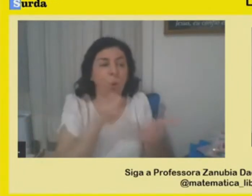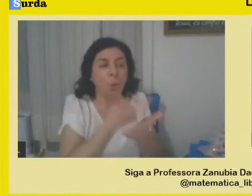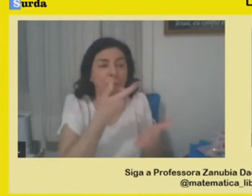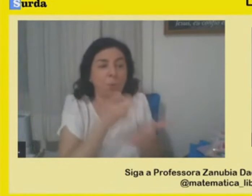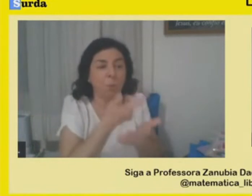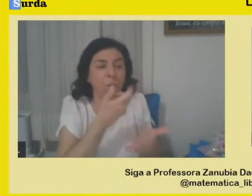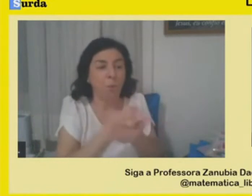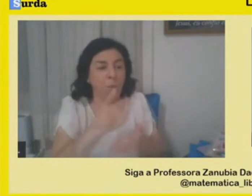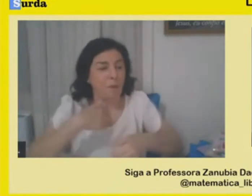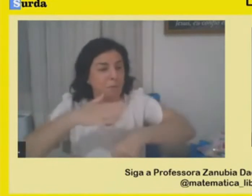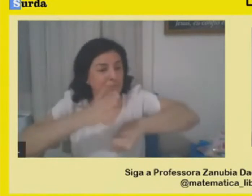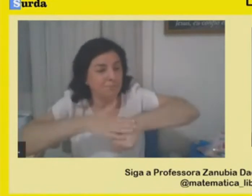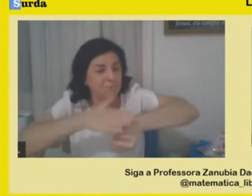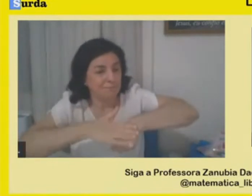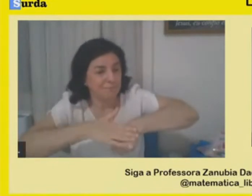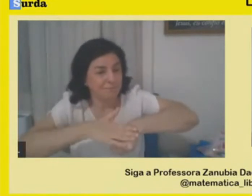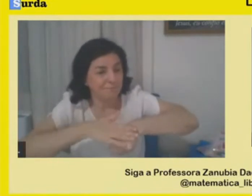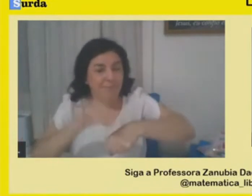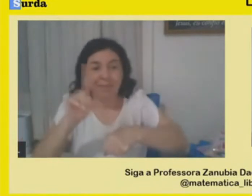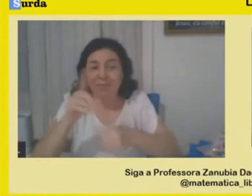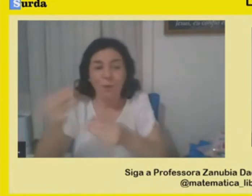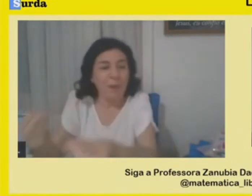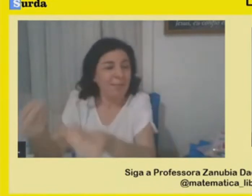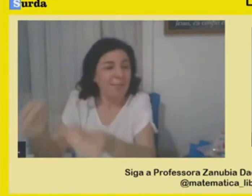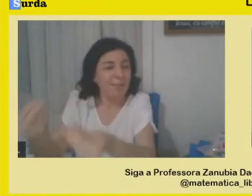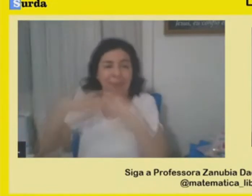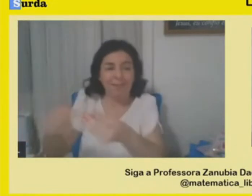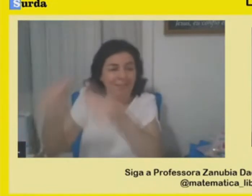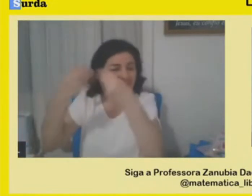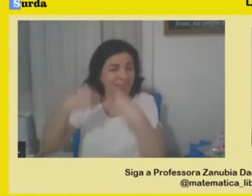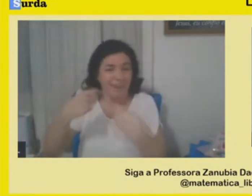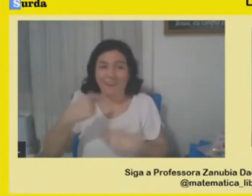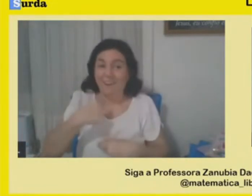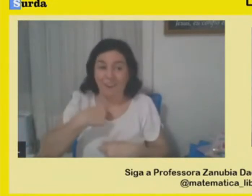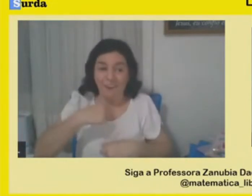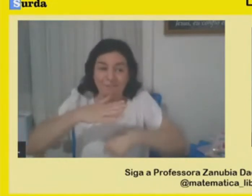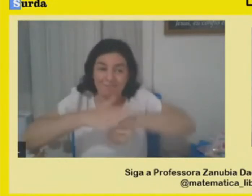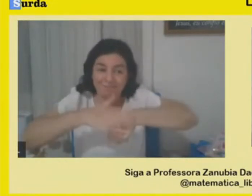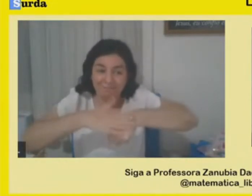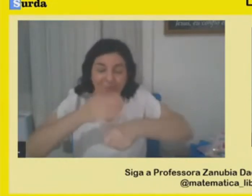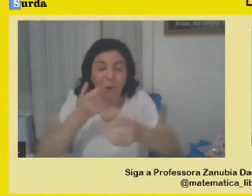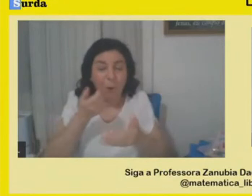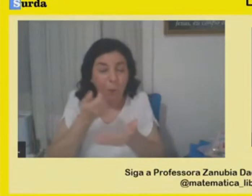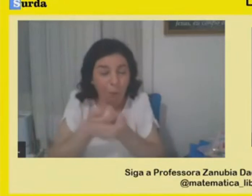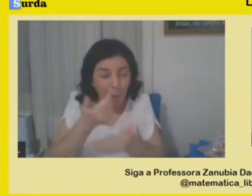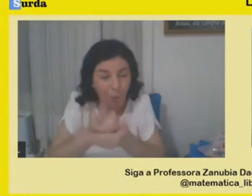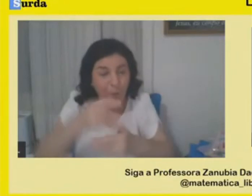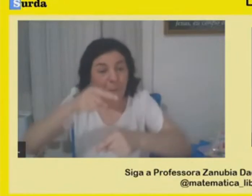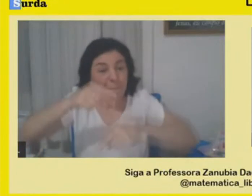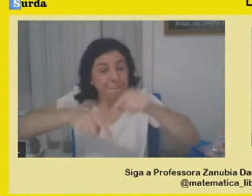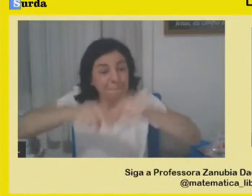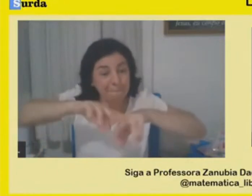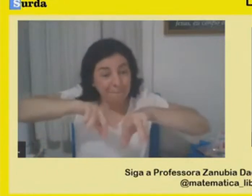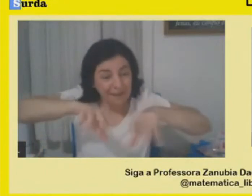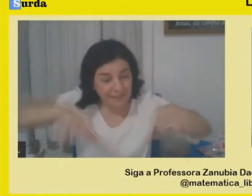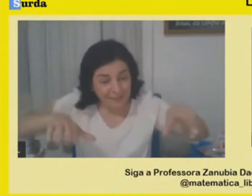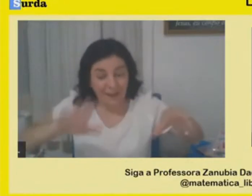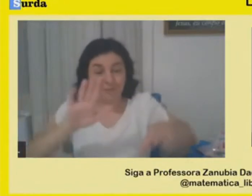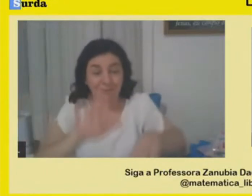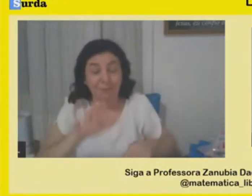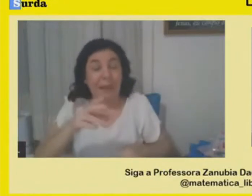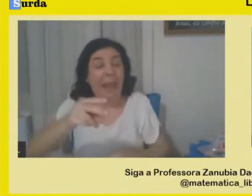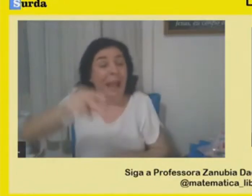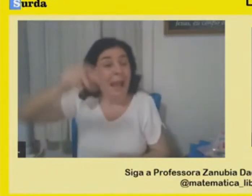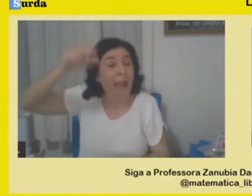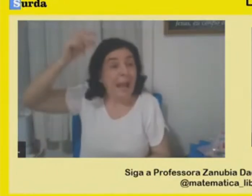Na escola eu vejo uma coisa, eu acho legal, então eu mesmo compro e eu mesmo faço, ninguém me dá nada. Eu